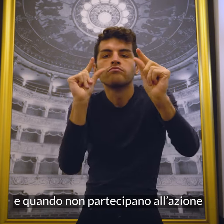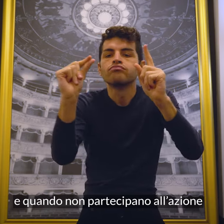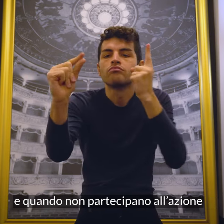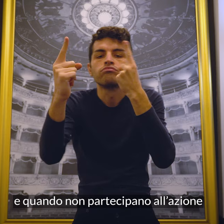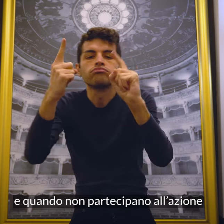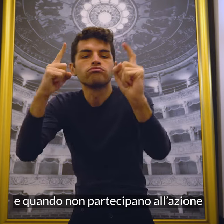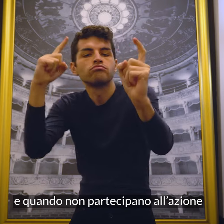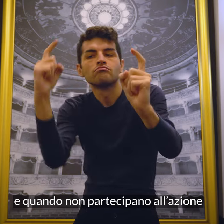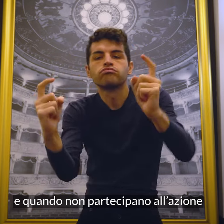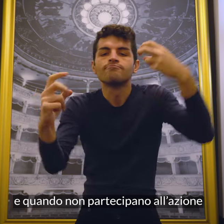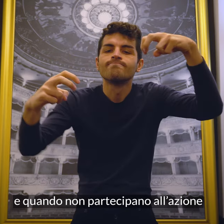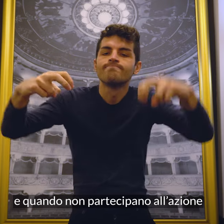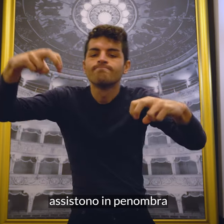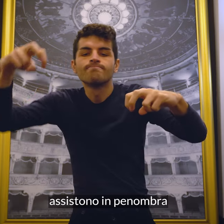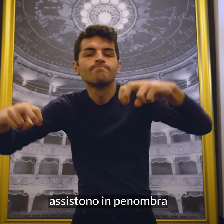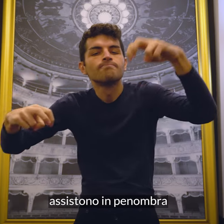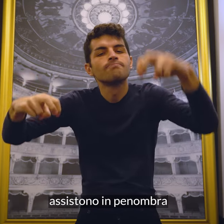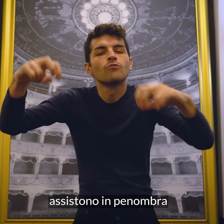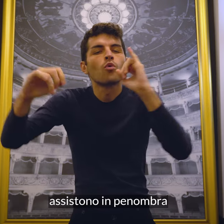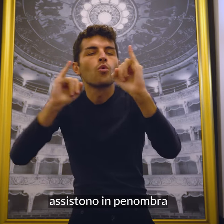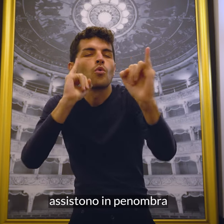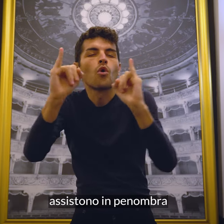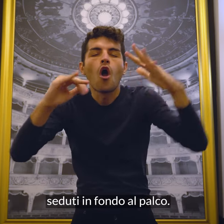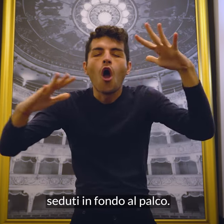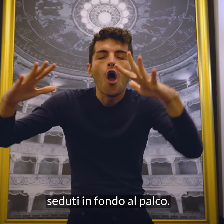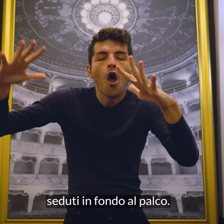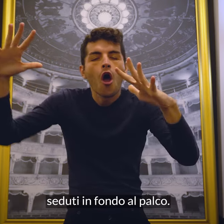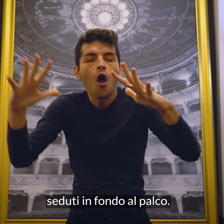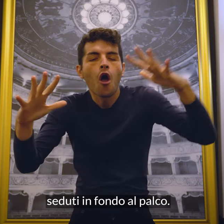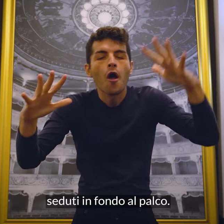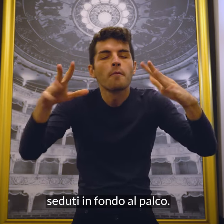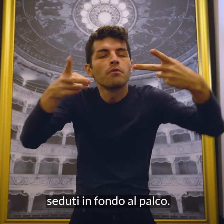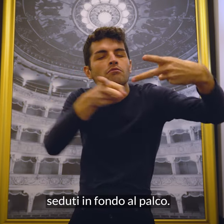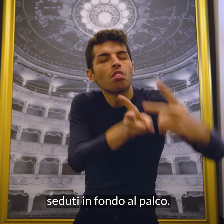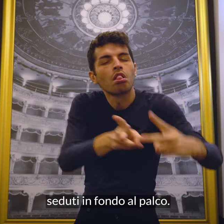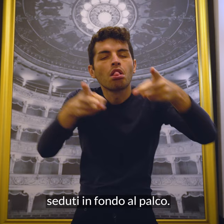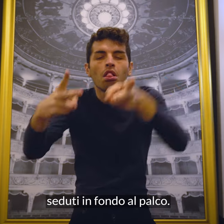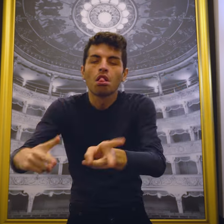non partecipano all'azione Assistono in penombra seduti in fondo al palco